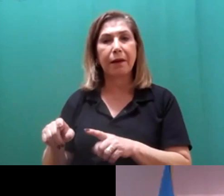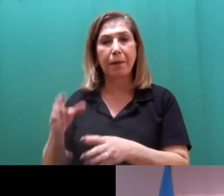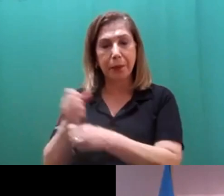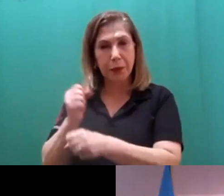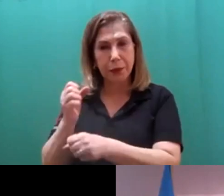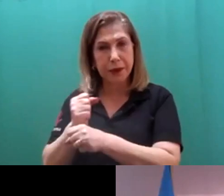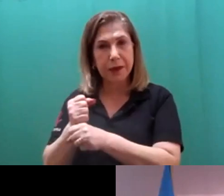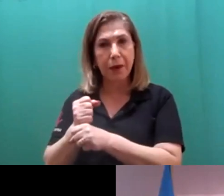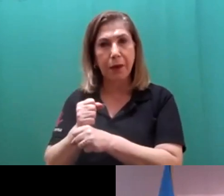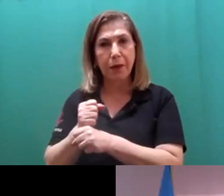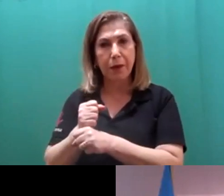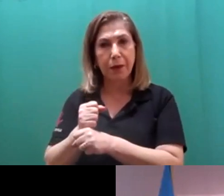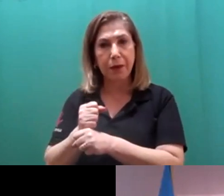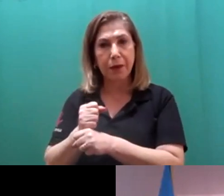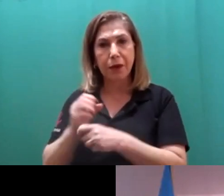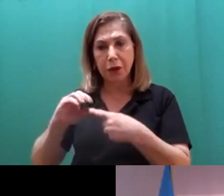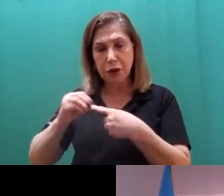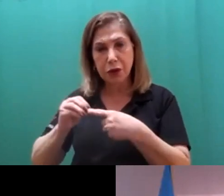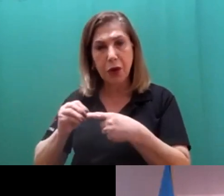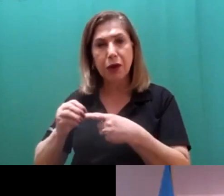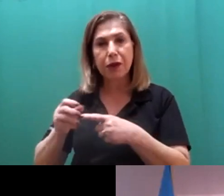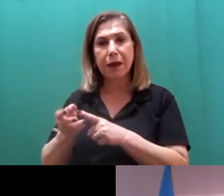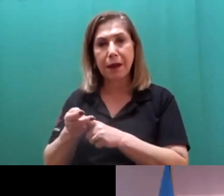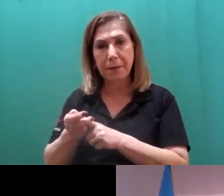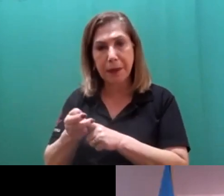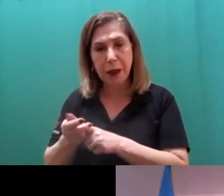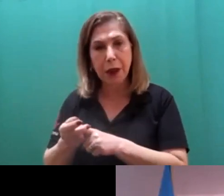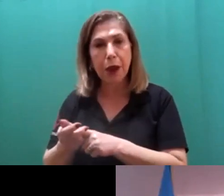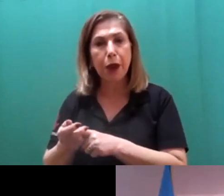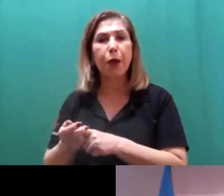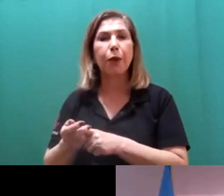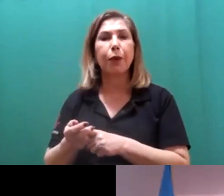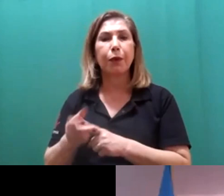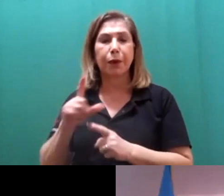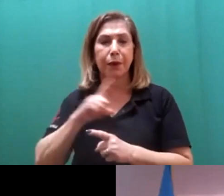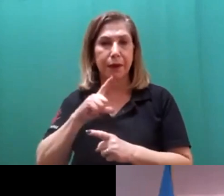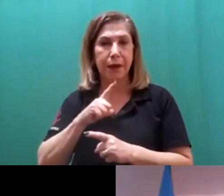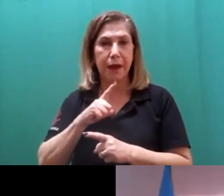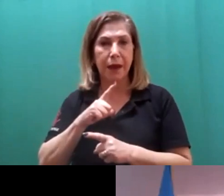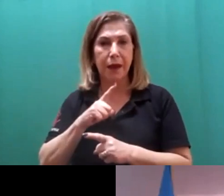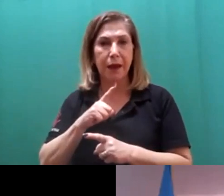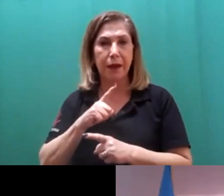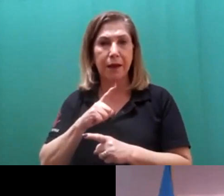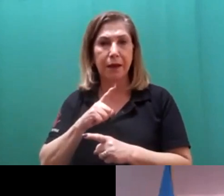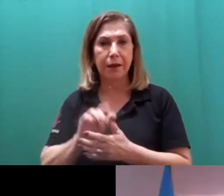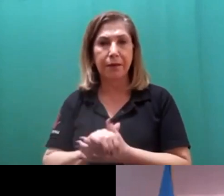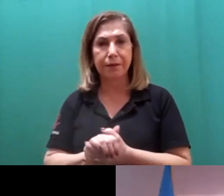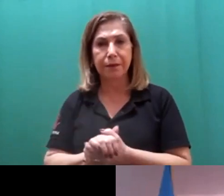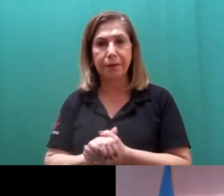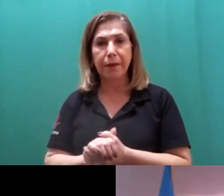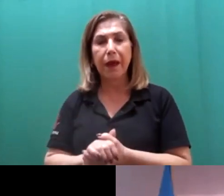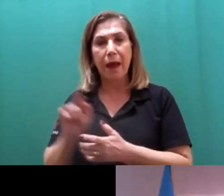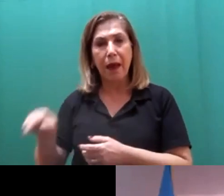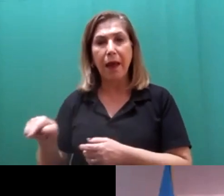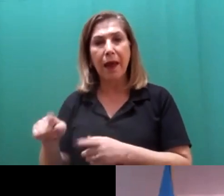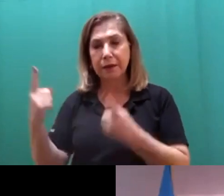de soja e milho, ter sistemas de rastreabilidade, de traçabilidade. Esse é um grande